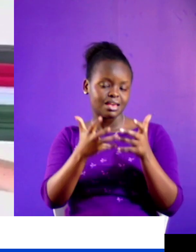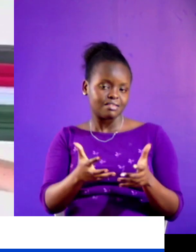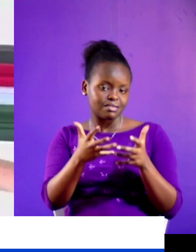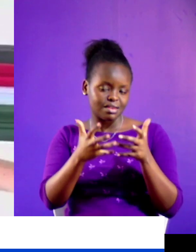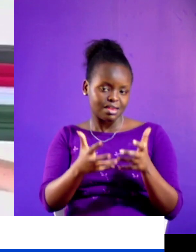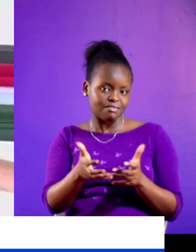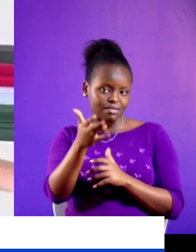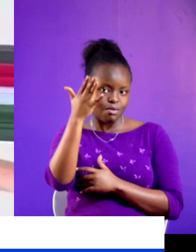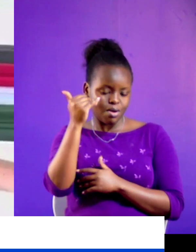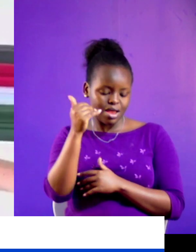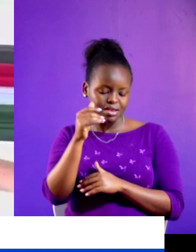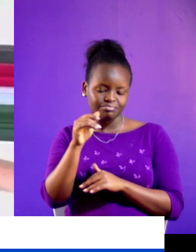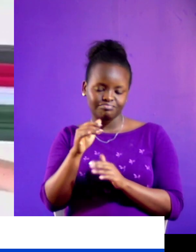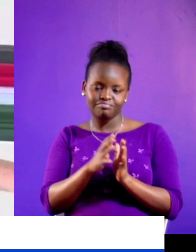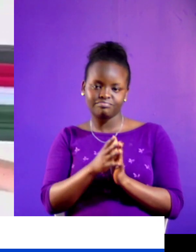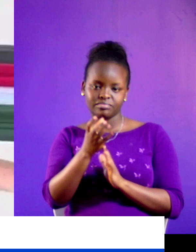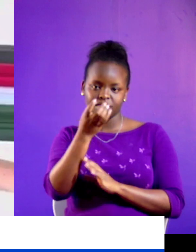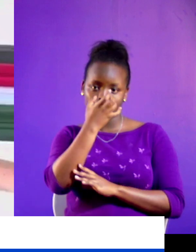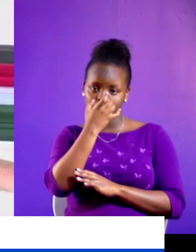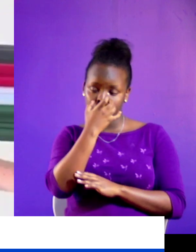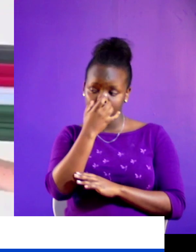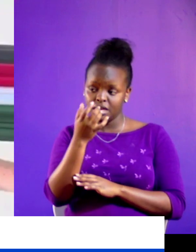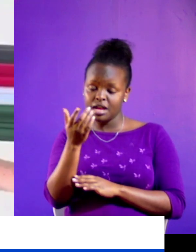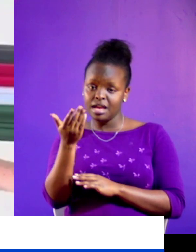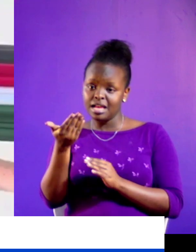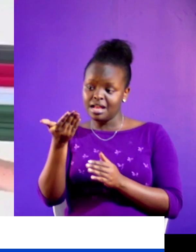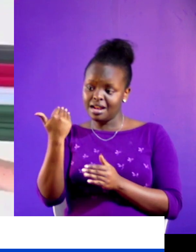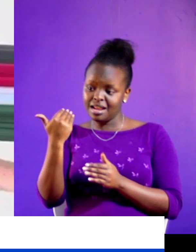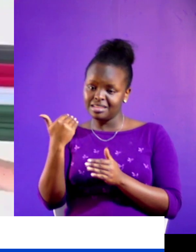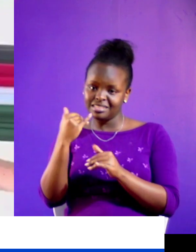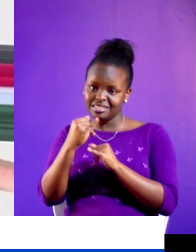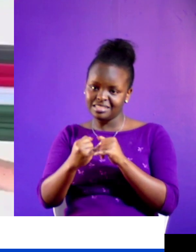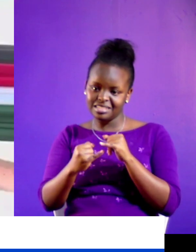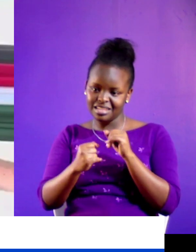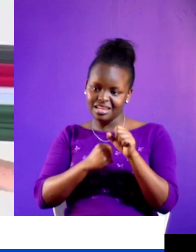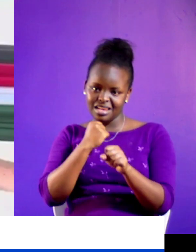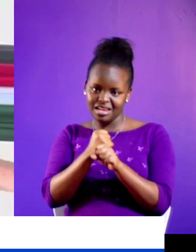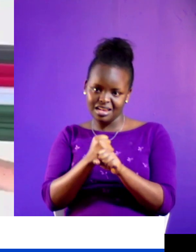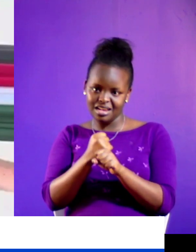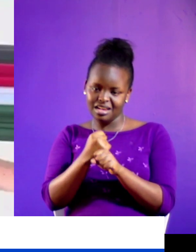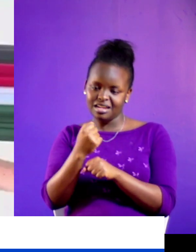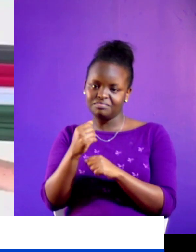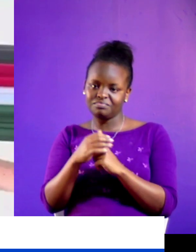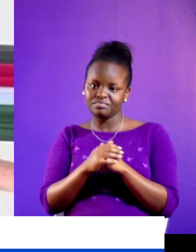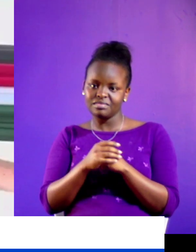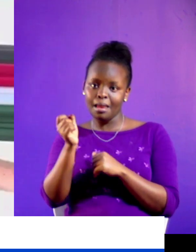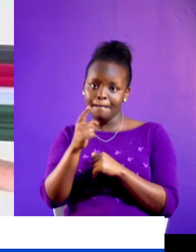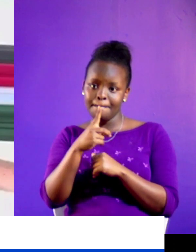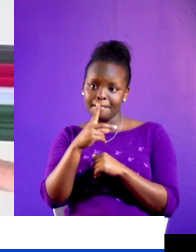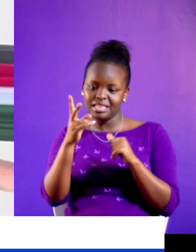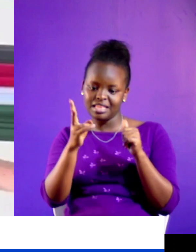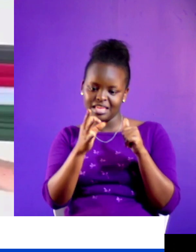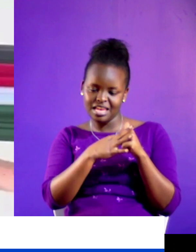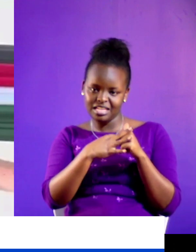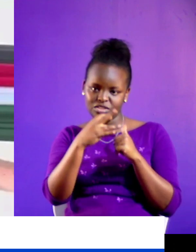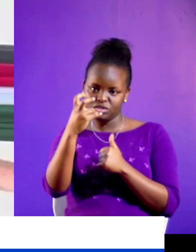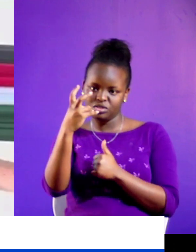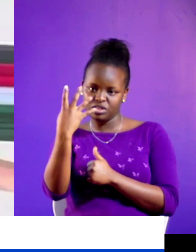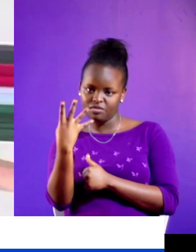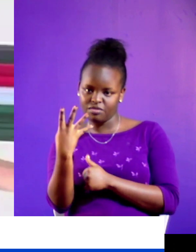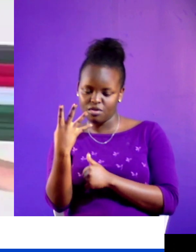sababu Mheshimiwa Rais mwaka uliopita Agosti tarehe 24 alikuja hapa na